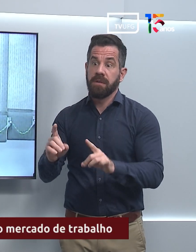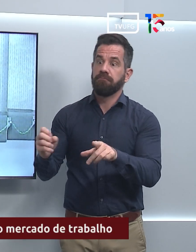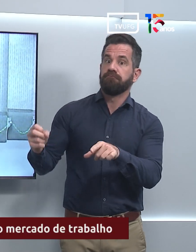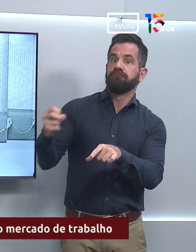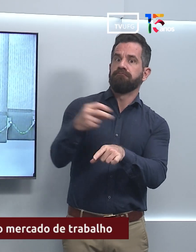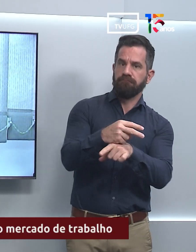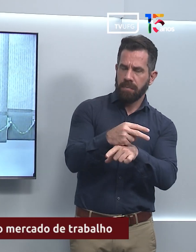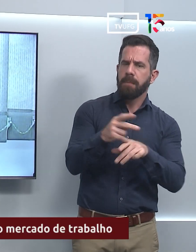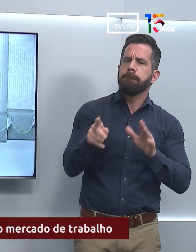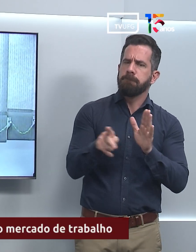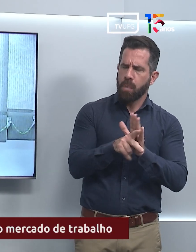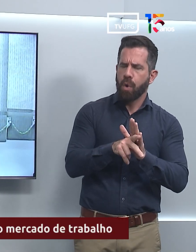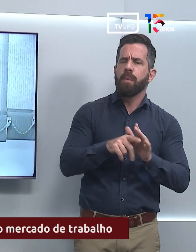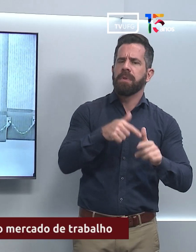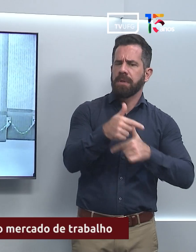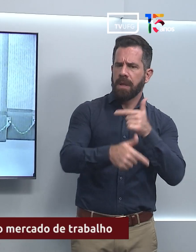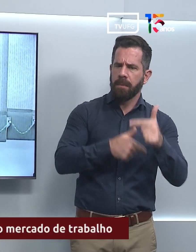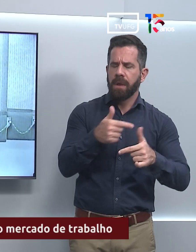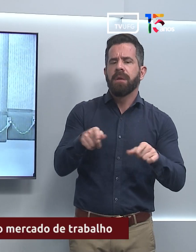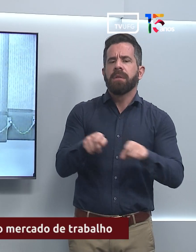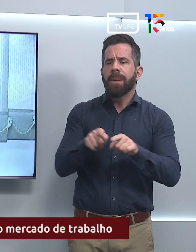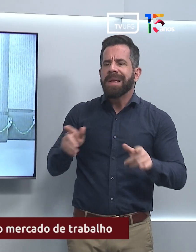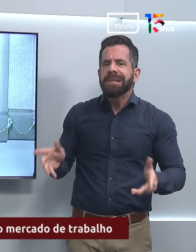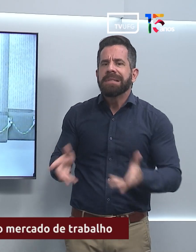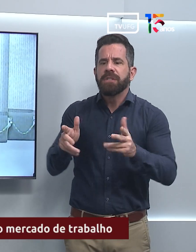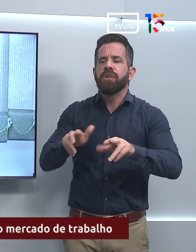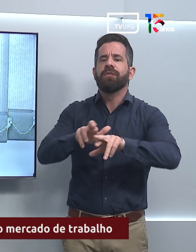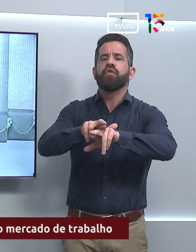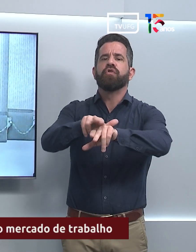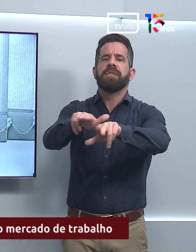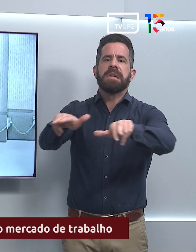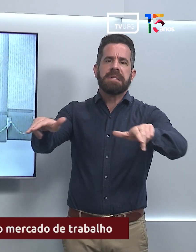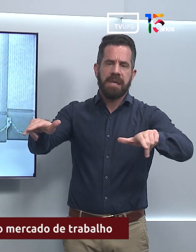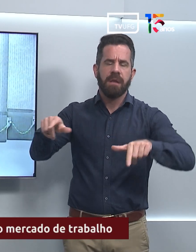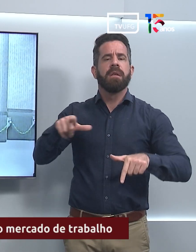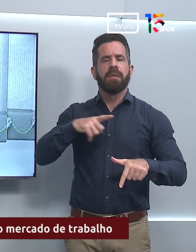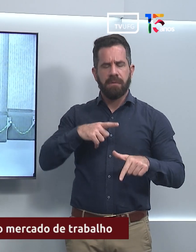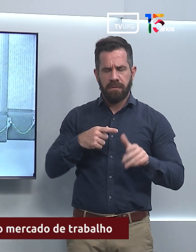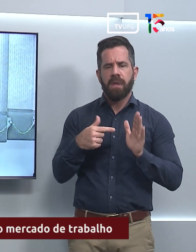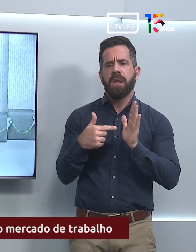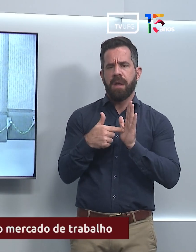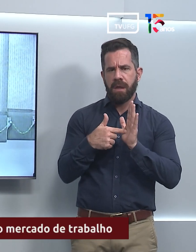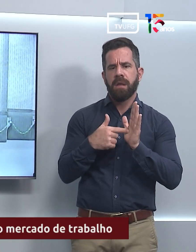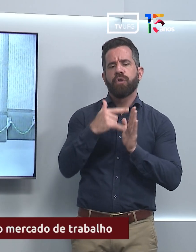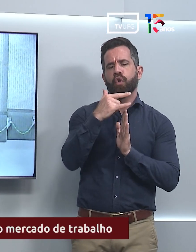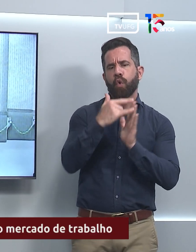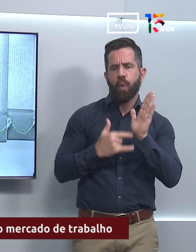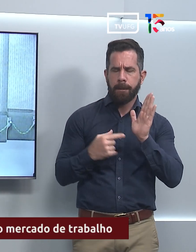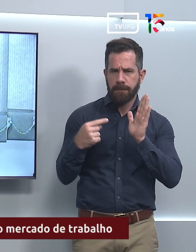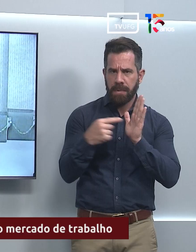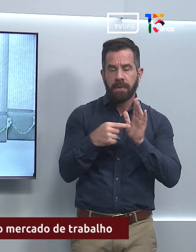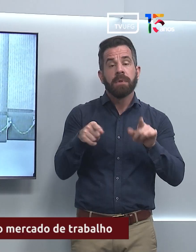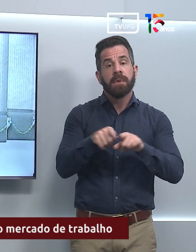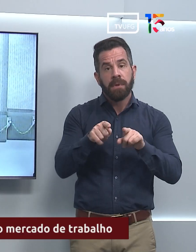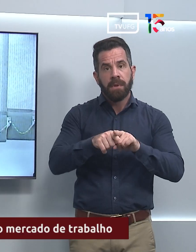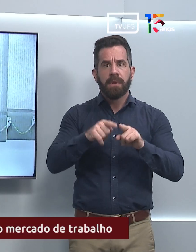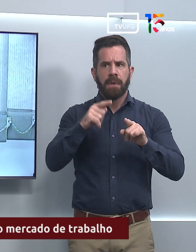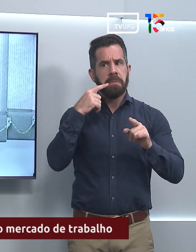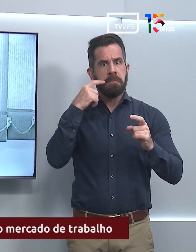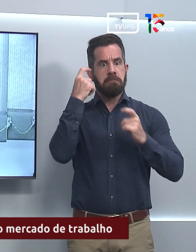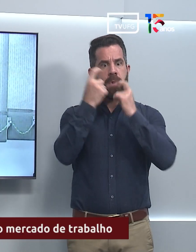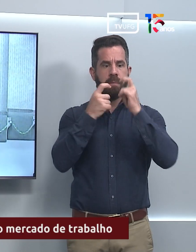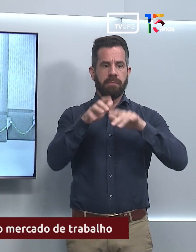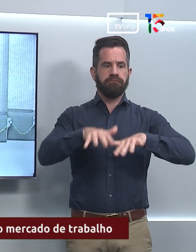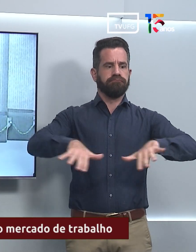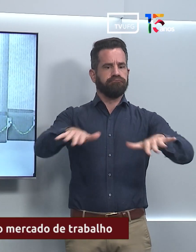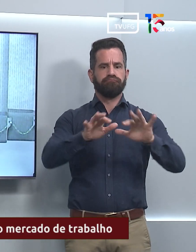para a diversidade. Então, aqui tem esse incentivo, tem a preocupação em um ambiente próprio para as pessoas